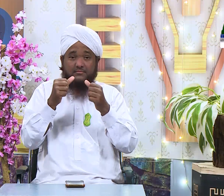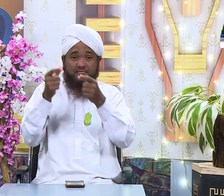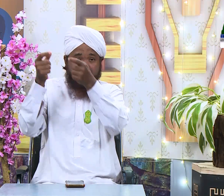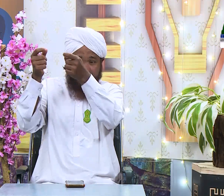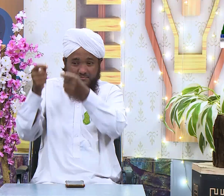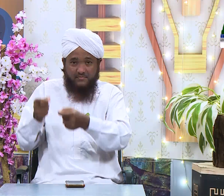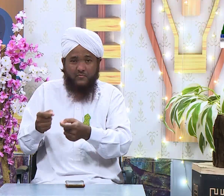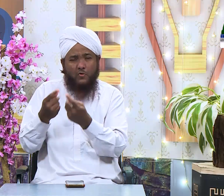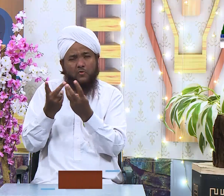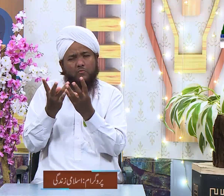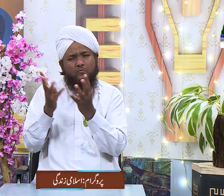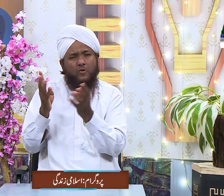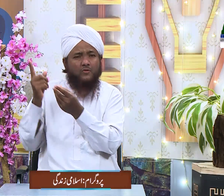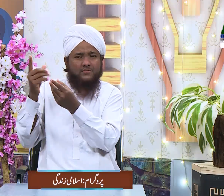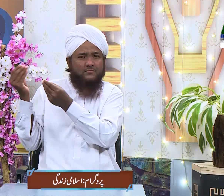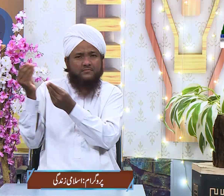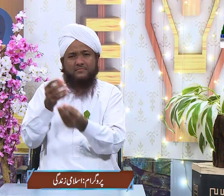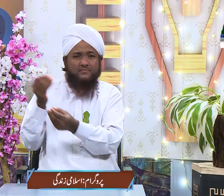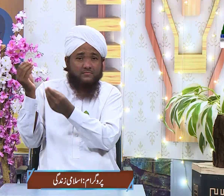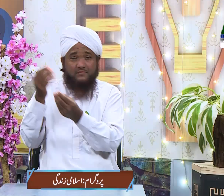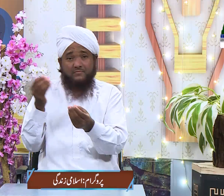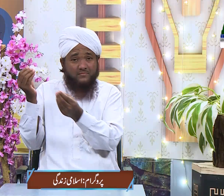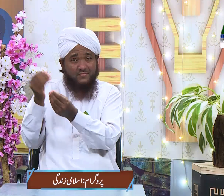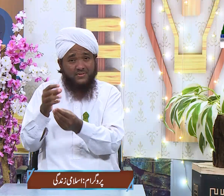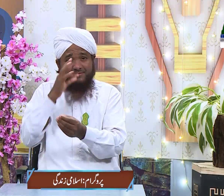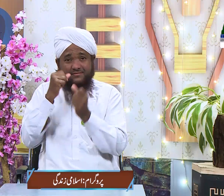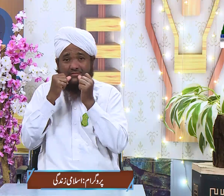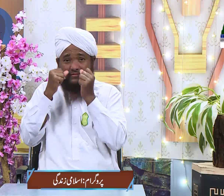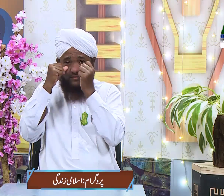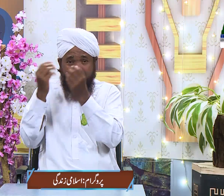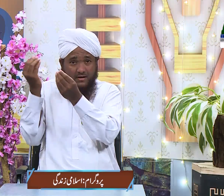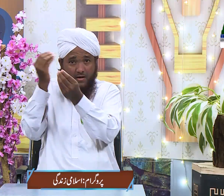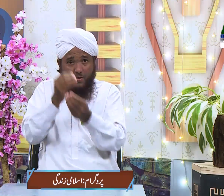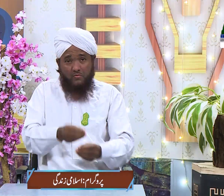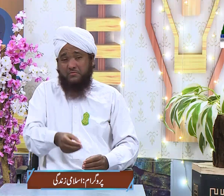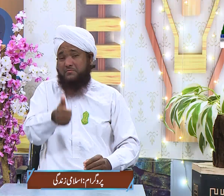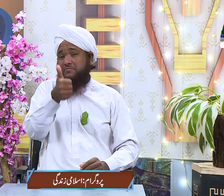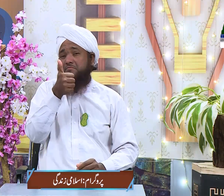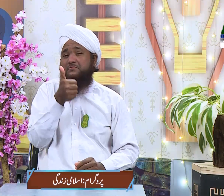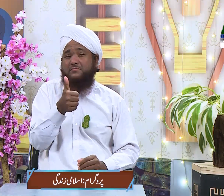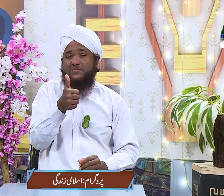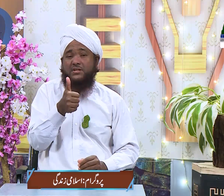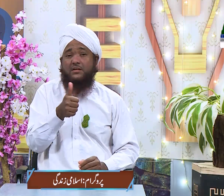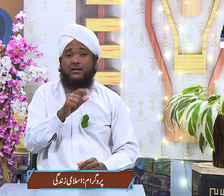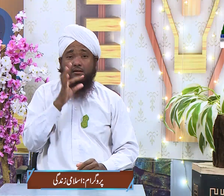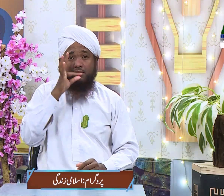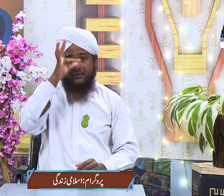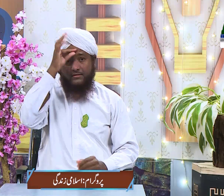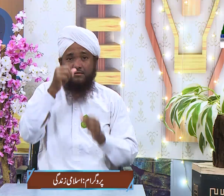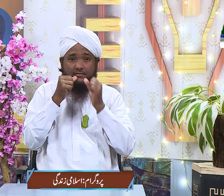تعالی نے اوصاف رکھے، ان میں نبی پاک صلی اللہ علیہ وسلم کا خلق عظیم بھی ہے کہ نبی پاک صلی اللہ علیہ وسلم کو اللہ تبارک و